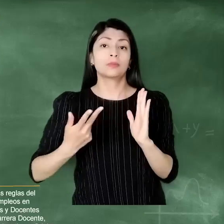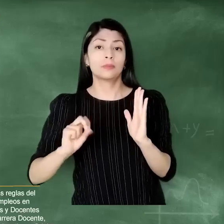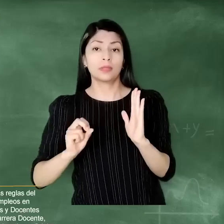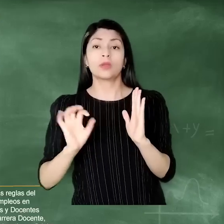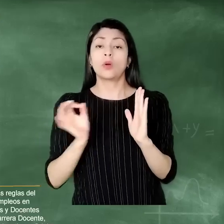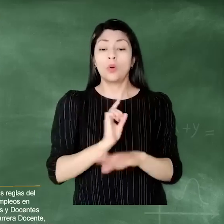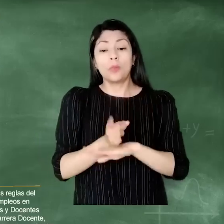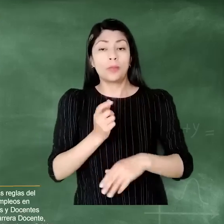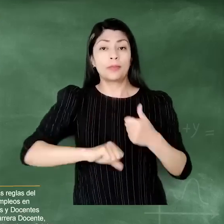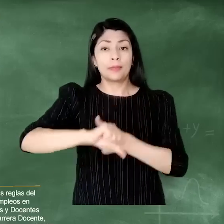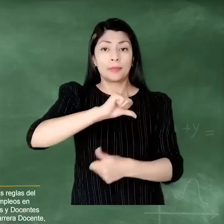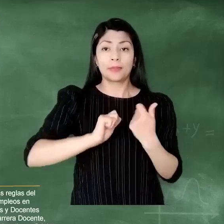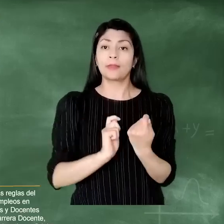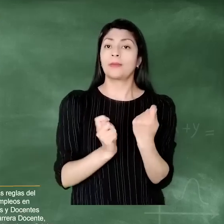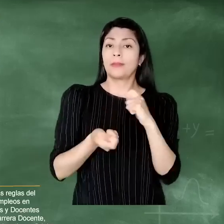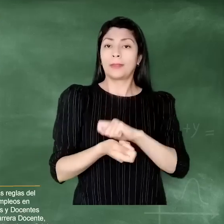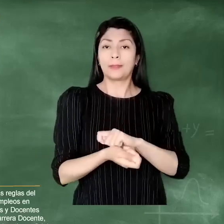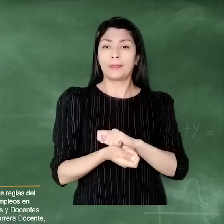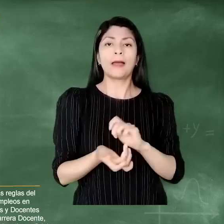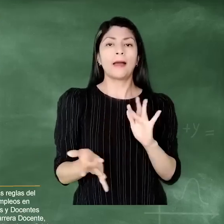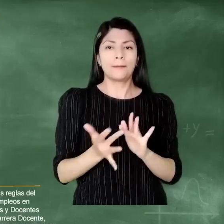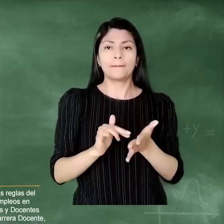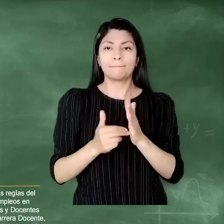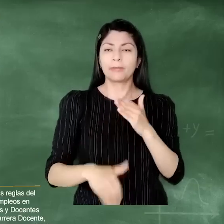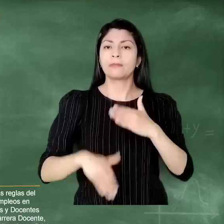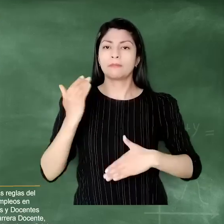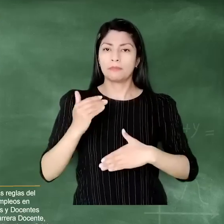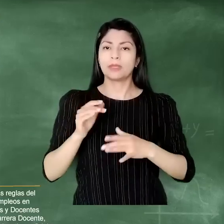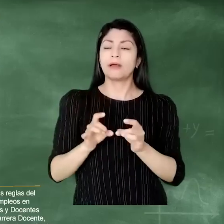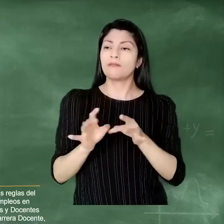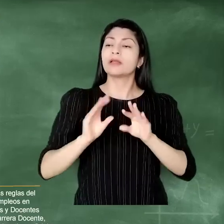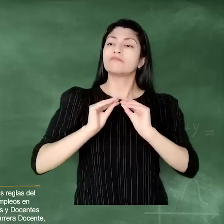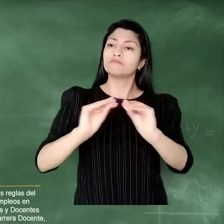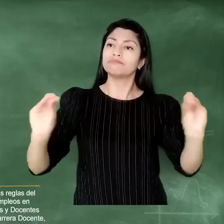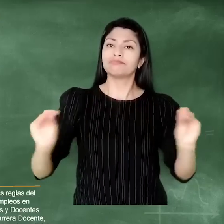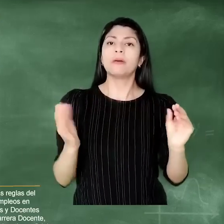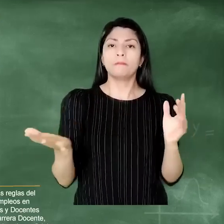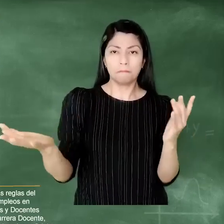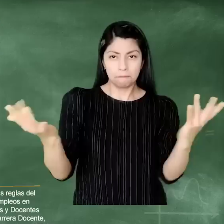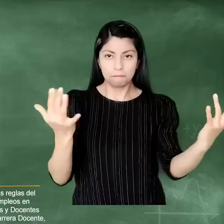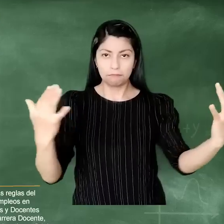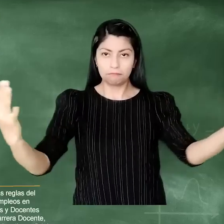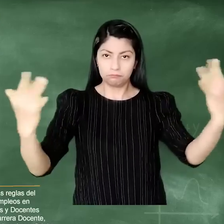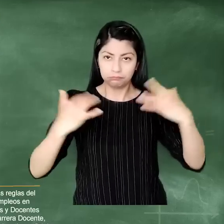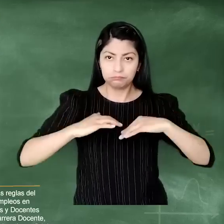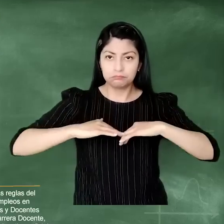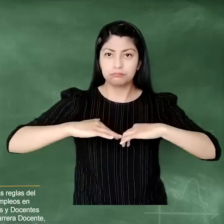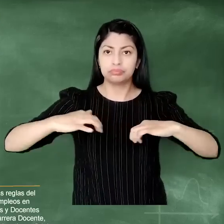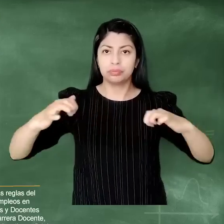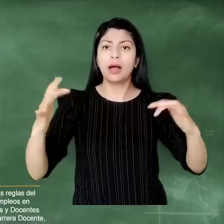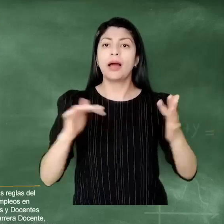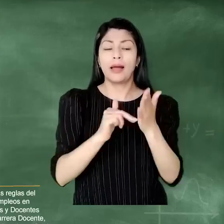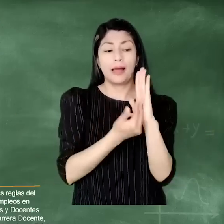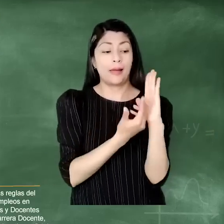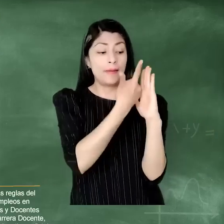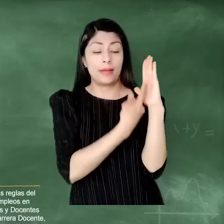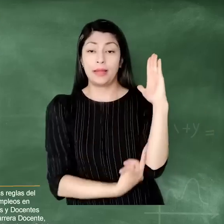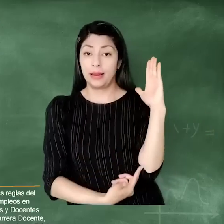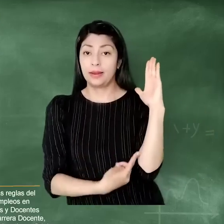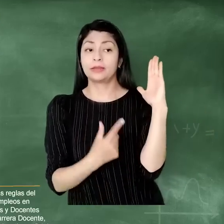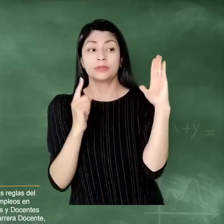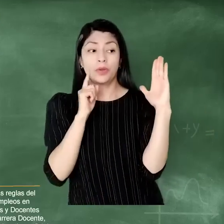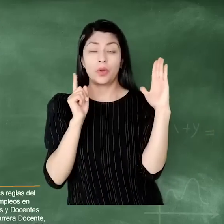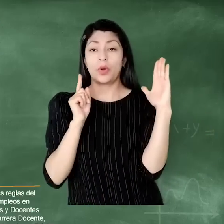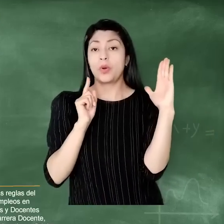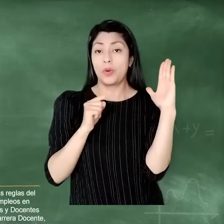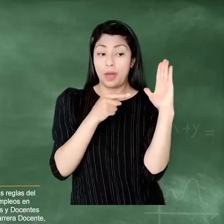12.057 de 2020 o de la que la modifique o sustituya, programará la audiencia pública para que cada elegible, en estricto